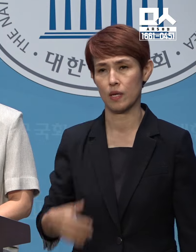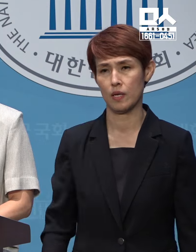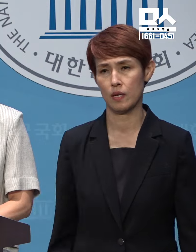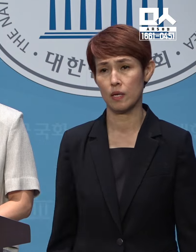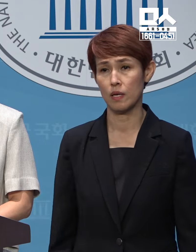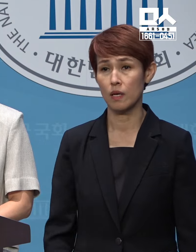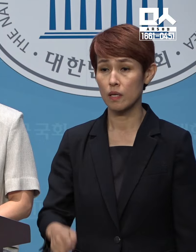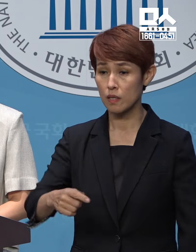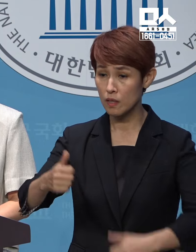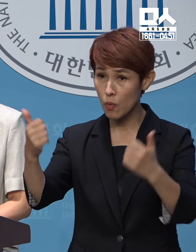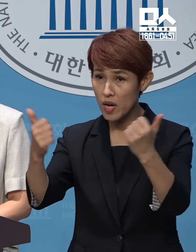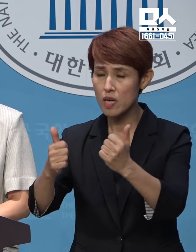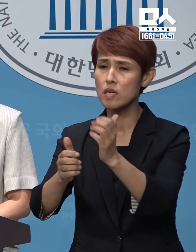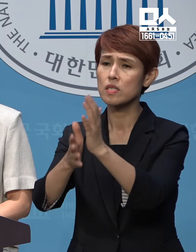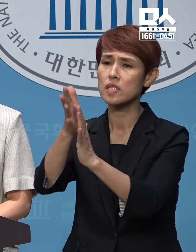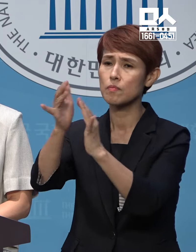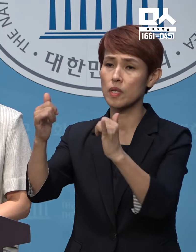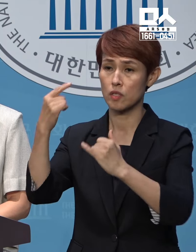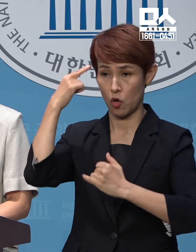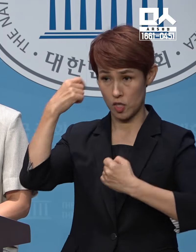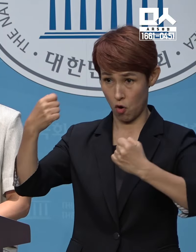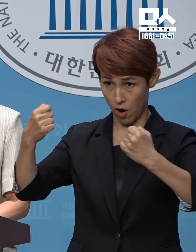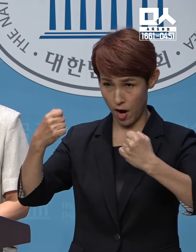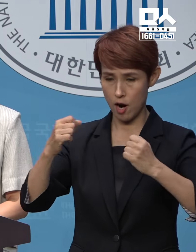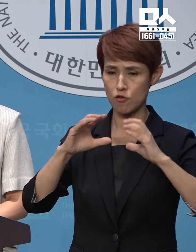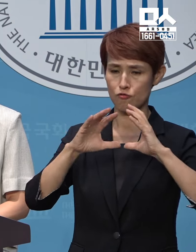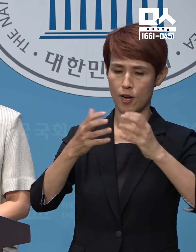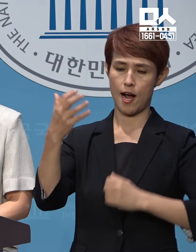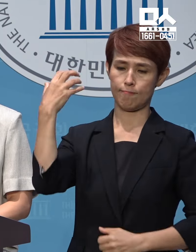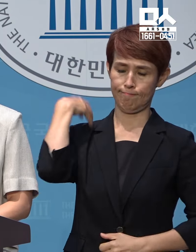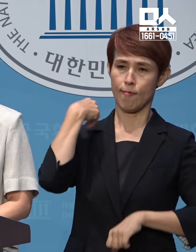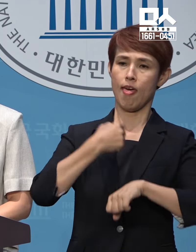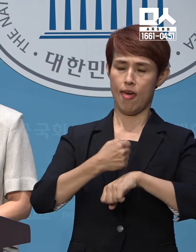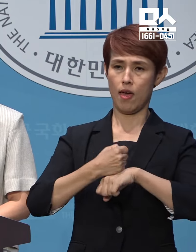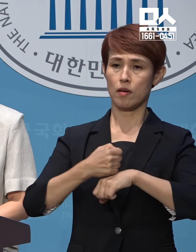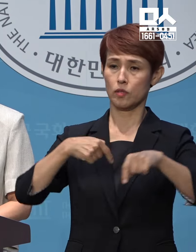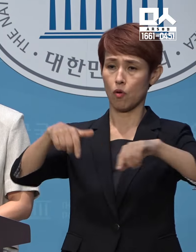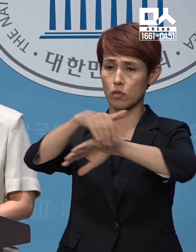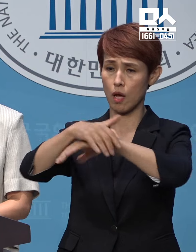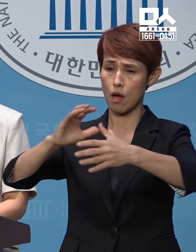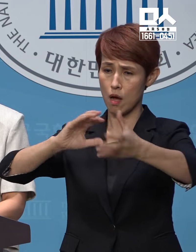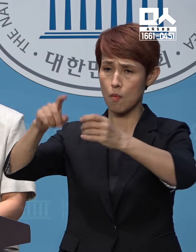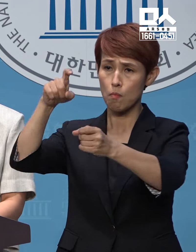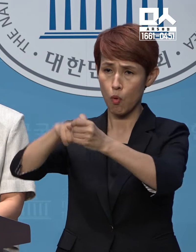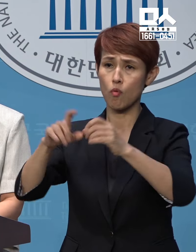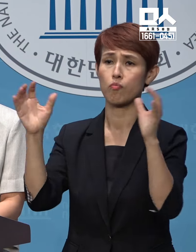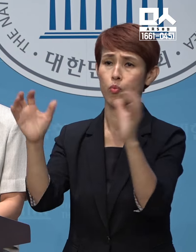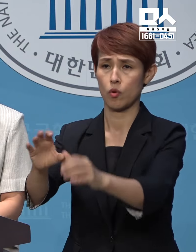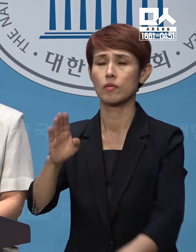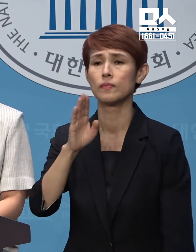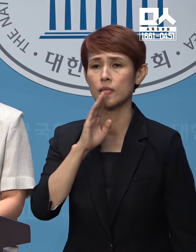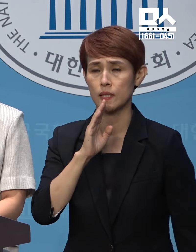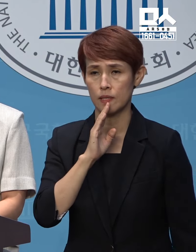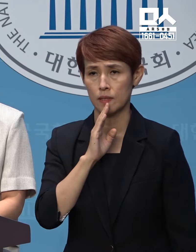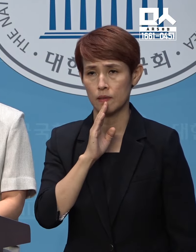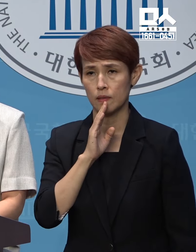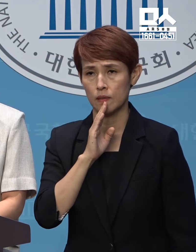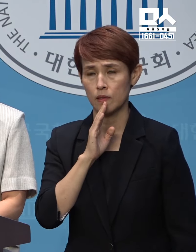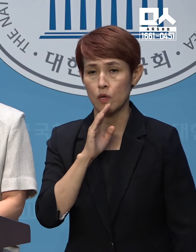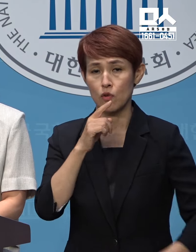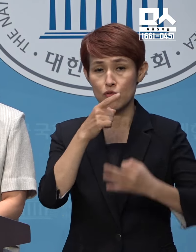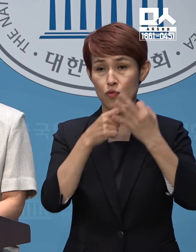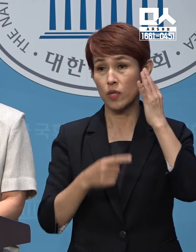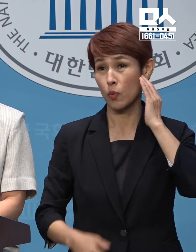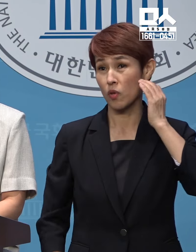시민의 정신건강을 국가가 챙기겠다고, 그래서 정책을 논의하기 위해 마련된 자리였죠. 윤